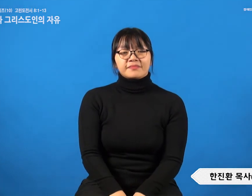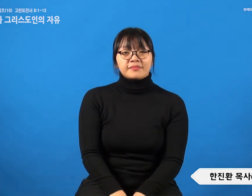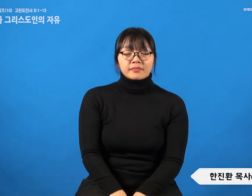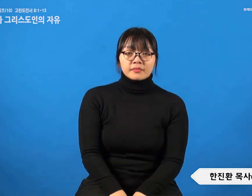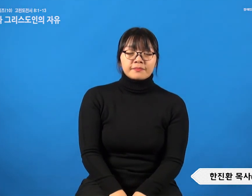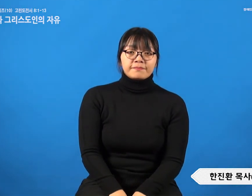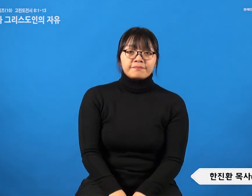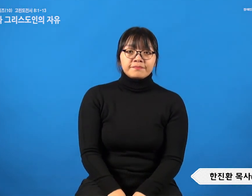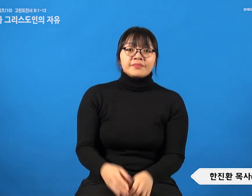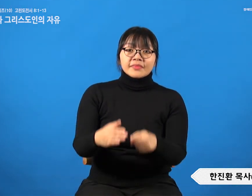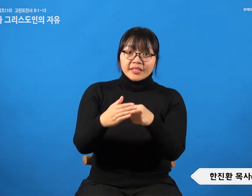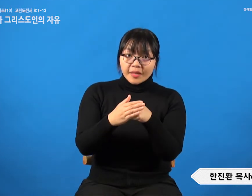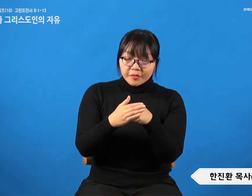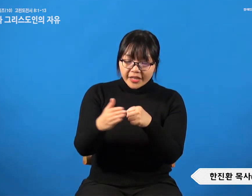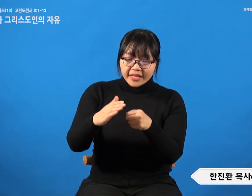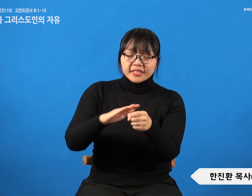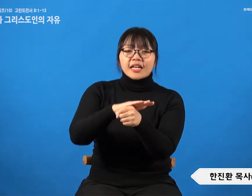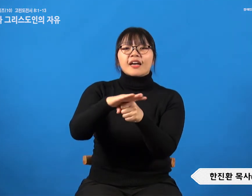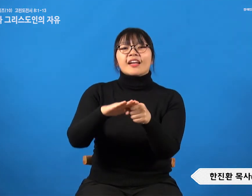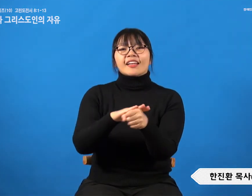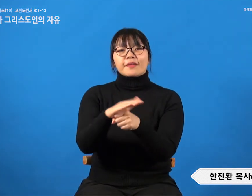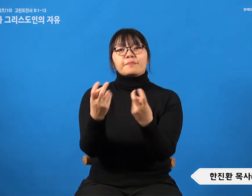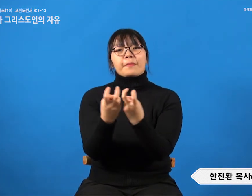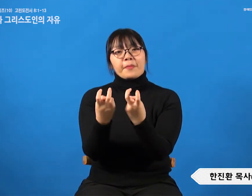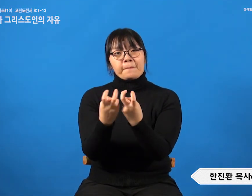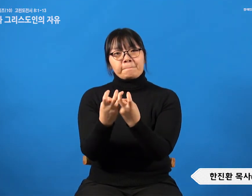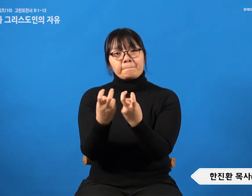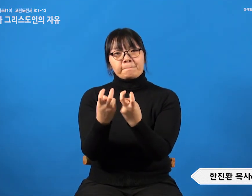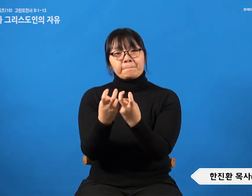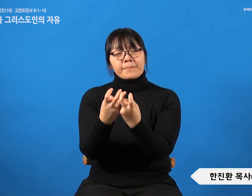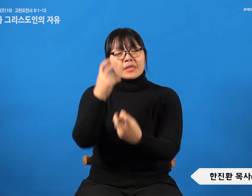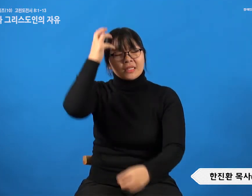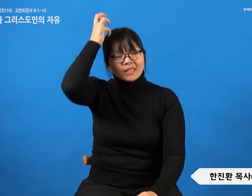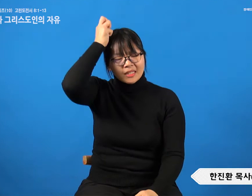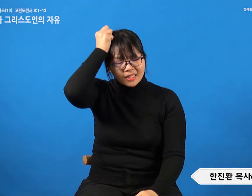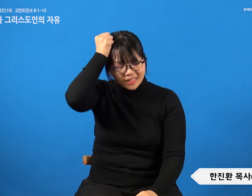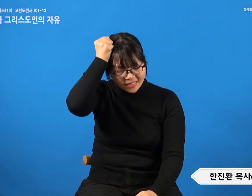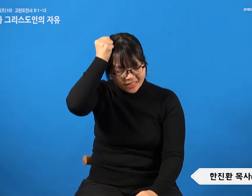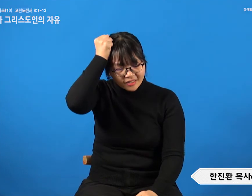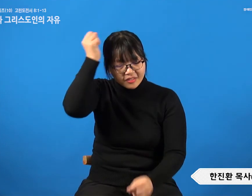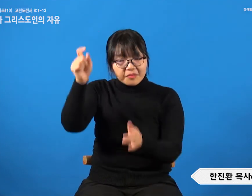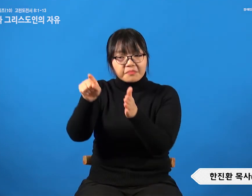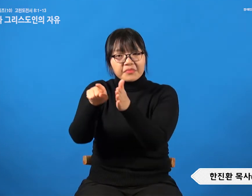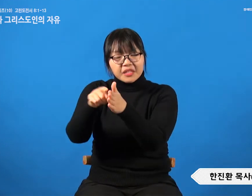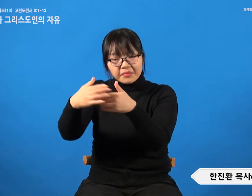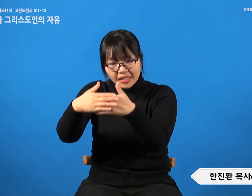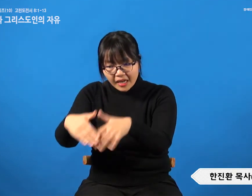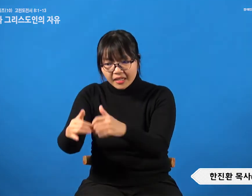그래서 이 사랑의 원리를 우리가 마음속에 간직하고 약한